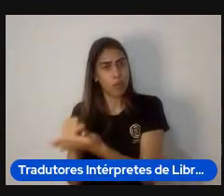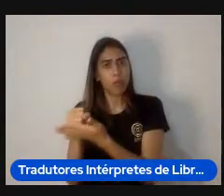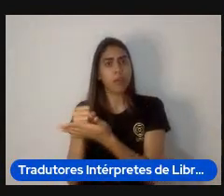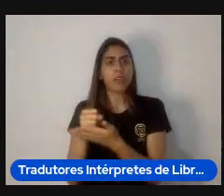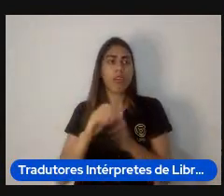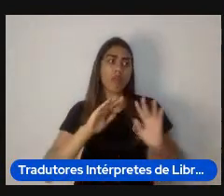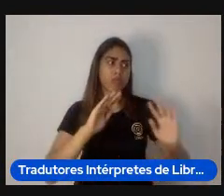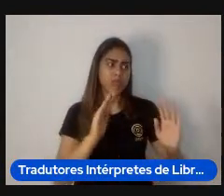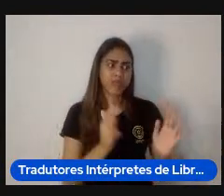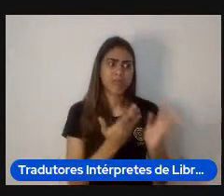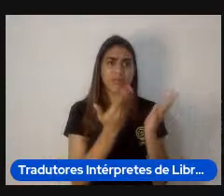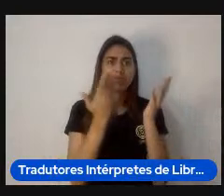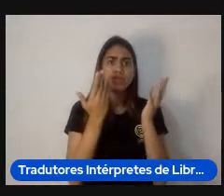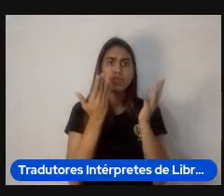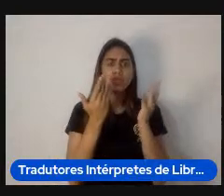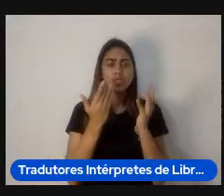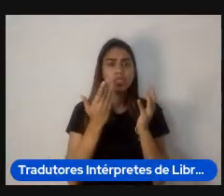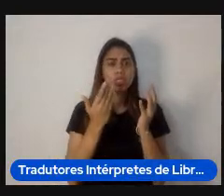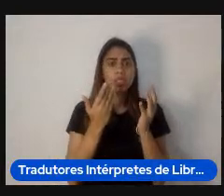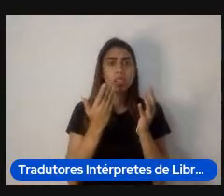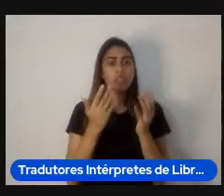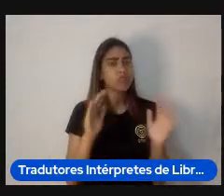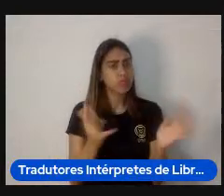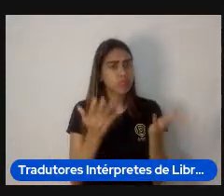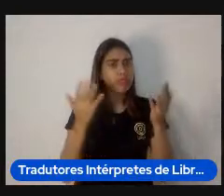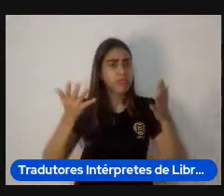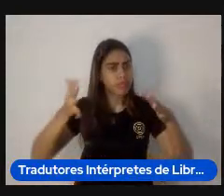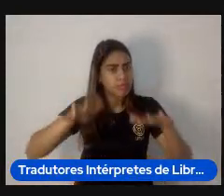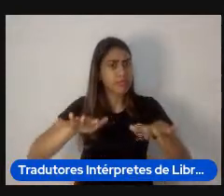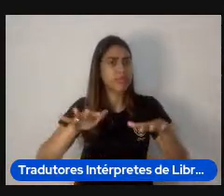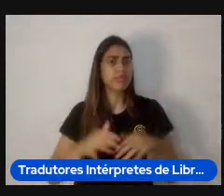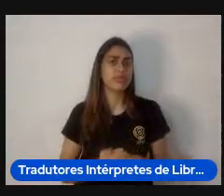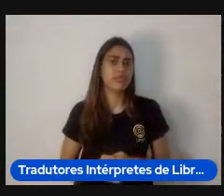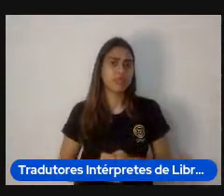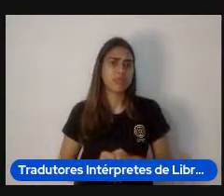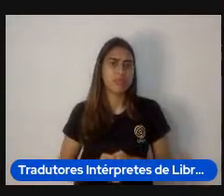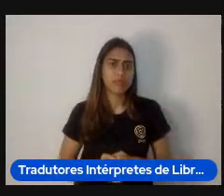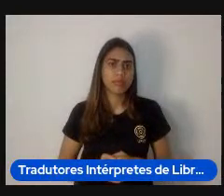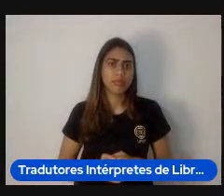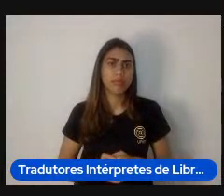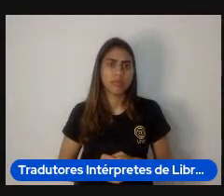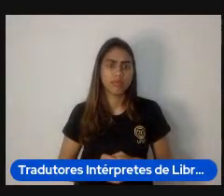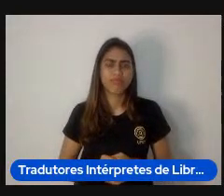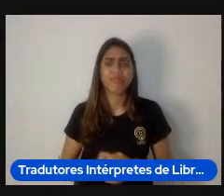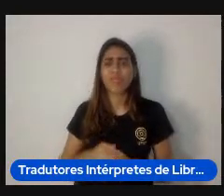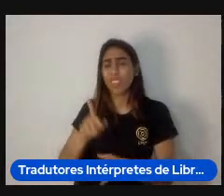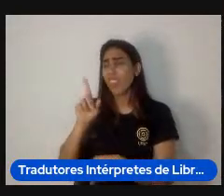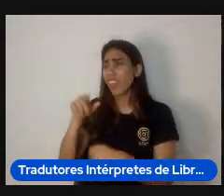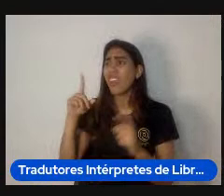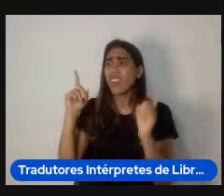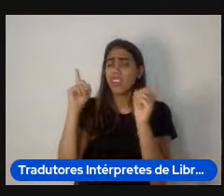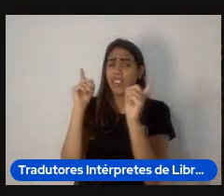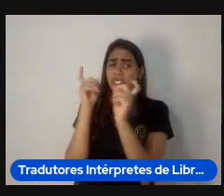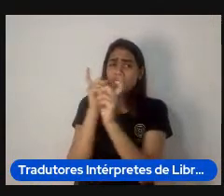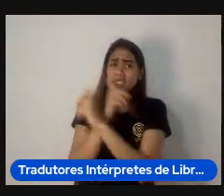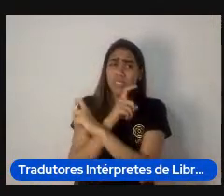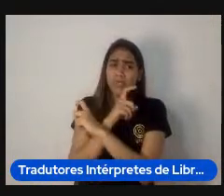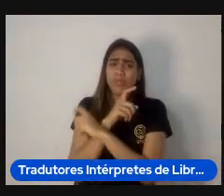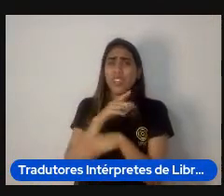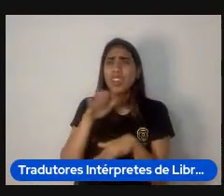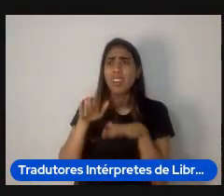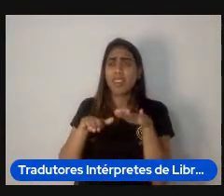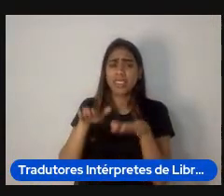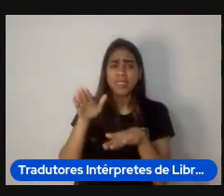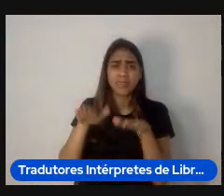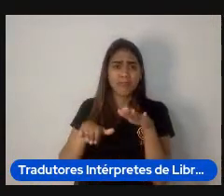motivando, sempre trazendo para o lado da inclusão mesmo. É difícil. Muitas vezes não tem aceitação nem